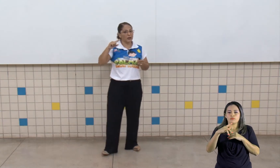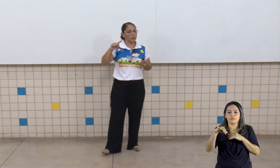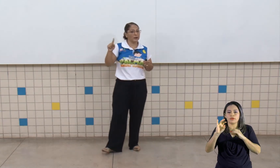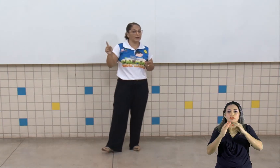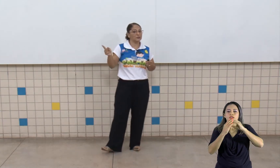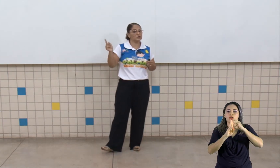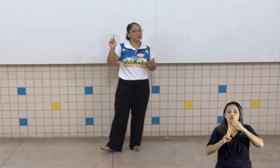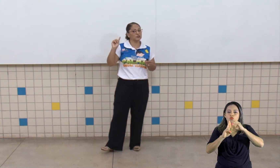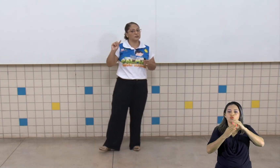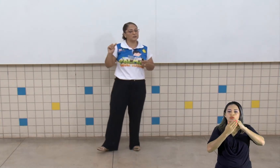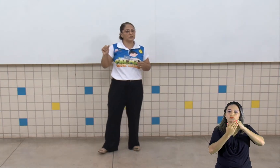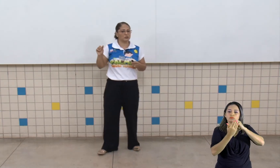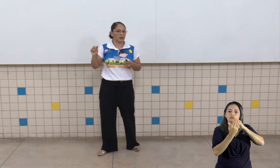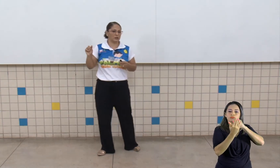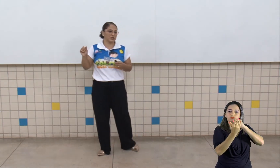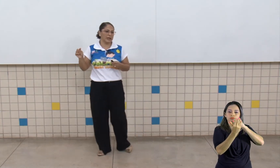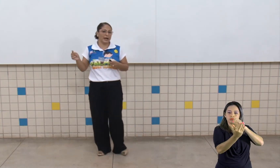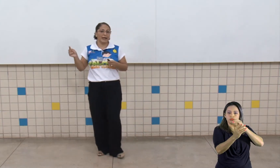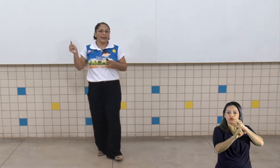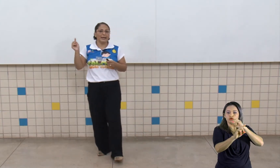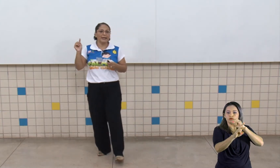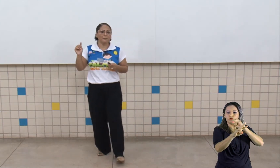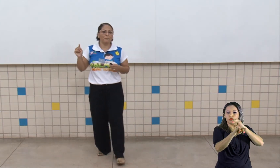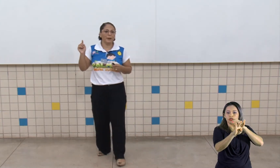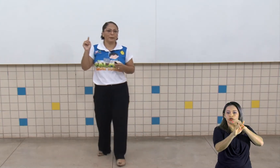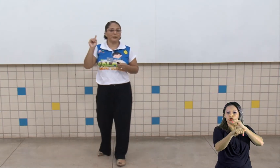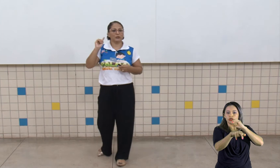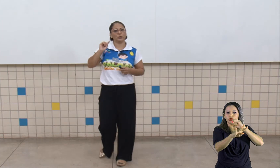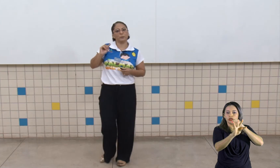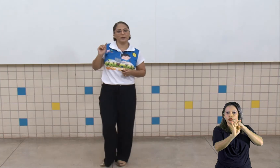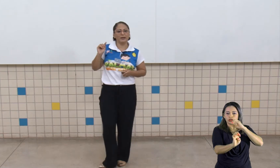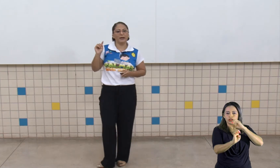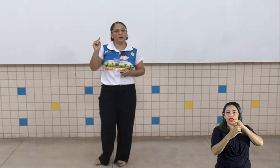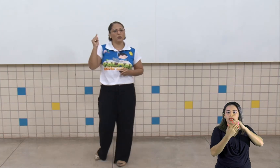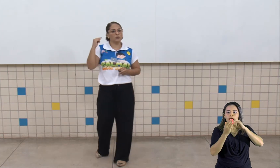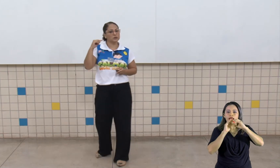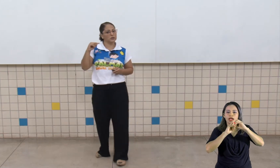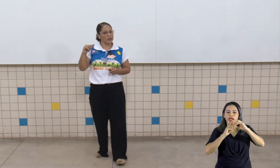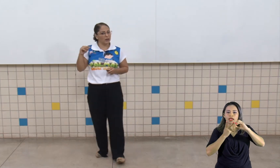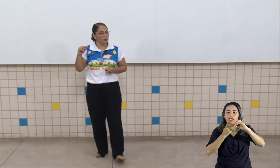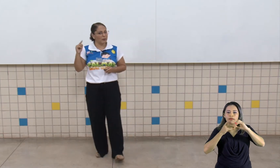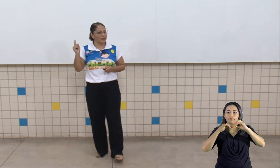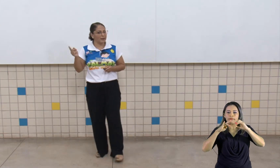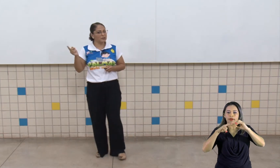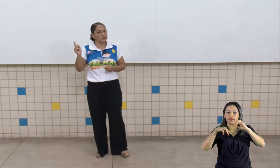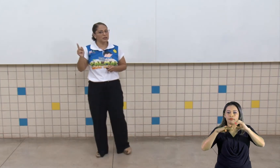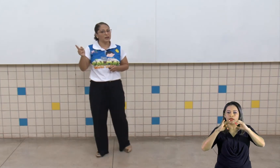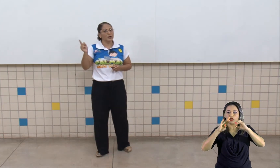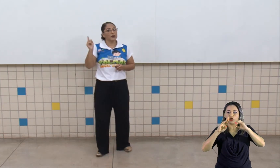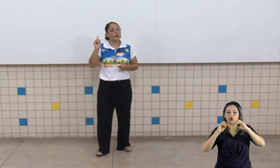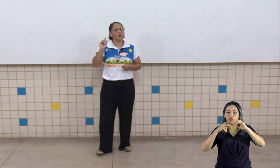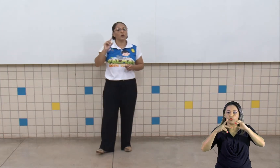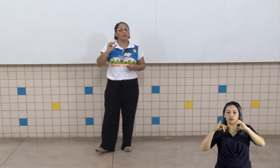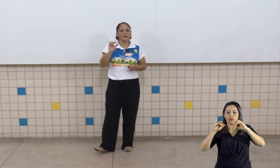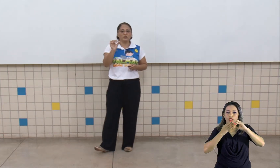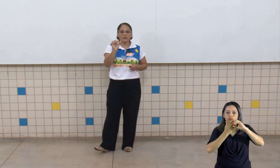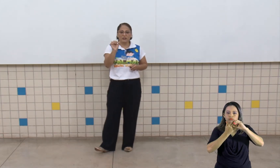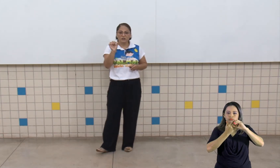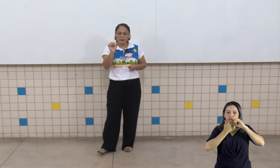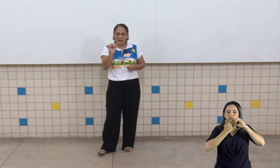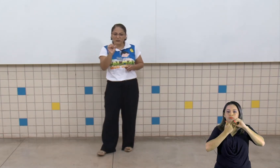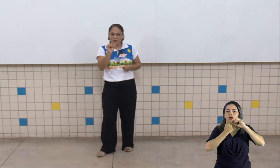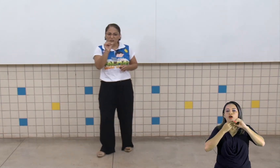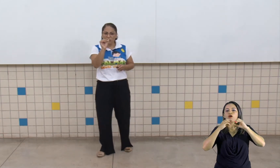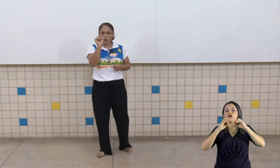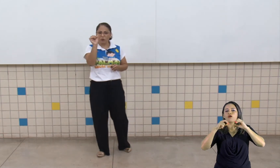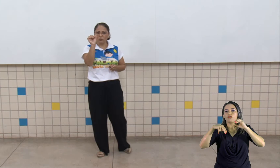o quê? Uma lente divergente. Na hipermetropia, eu uso o quê? Uma lente convergente,